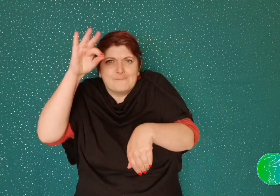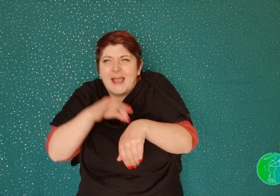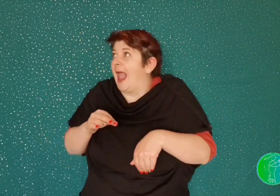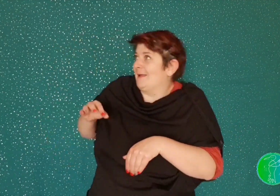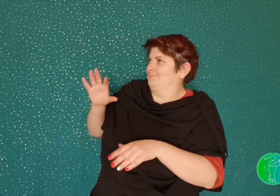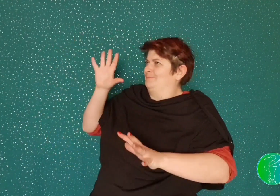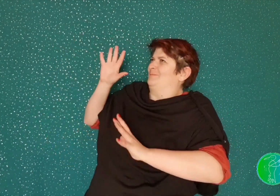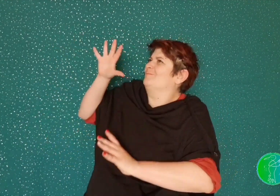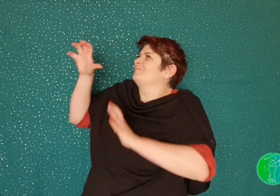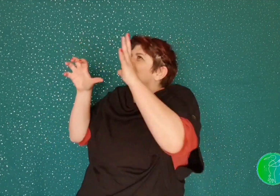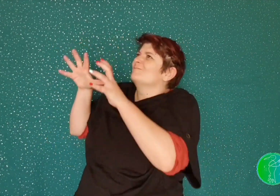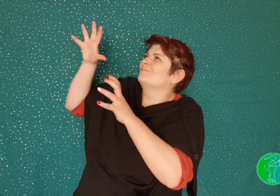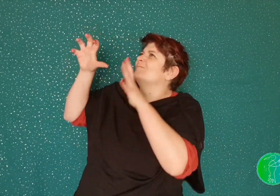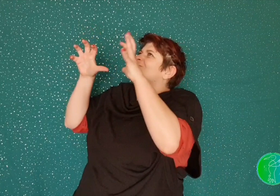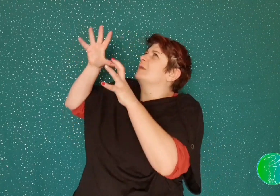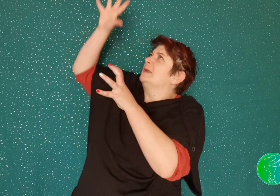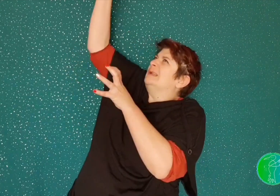Elle trouva un nid d'abeilles,